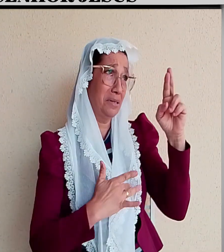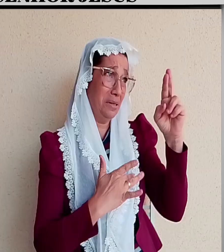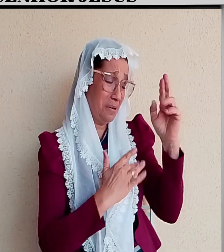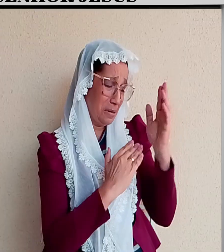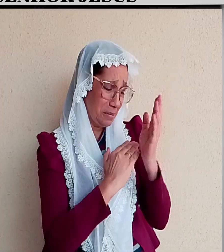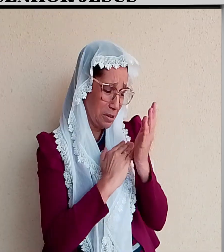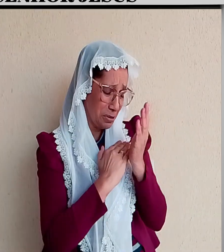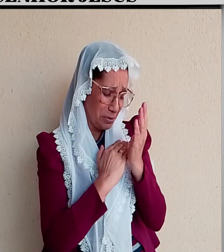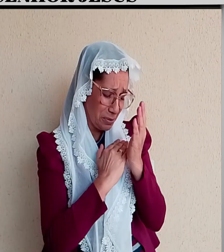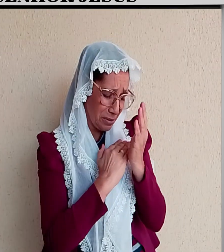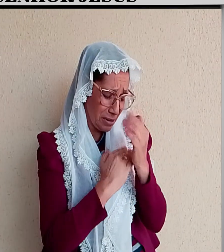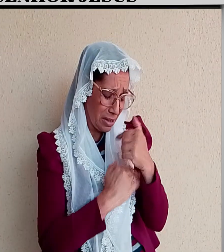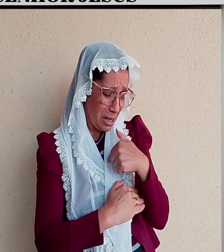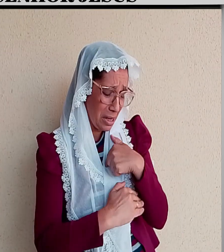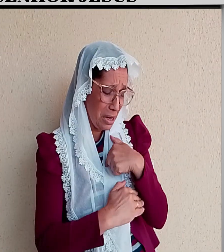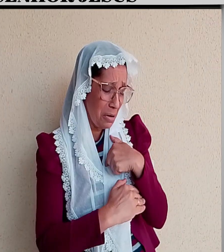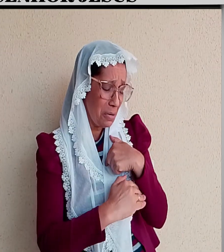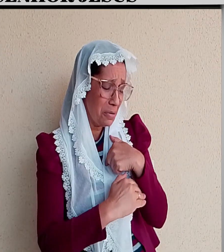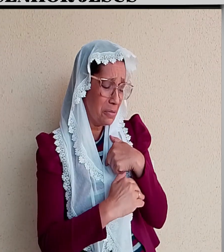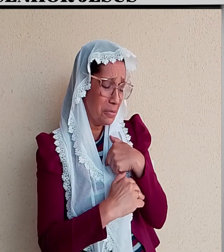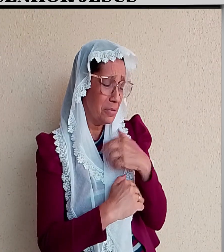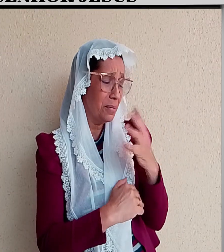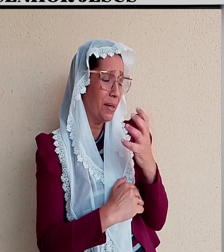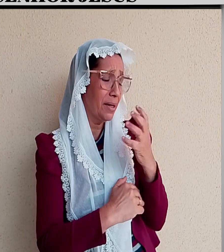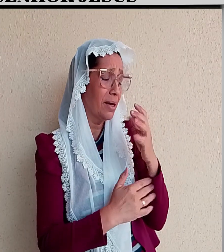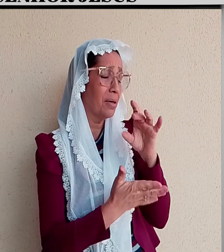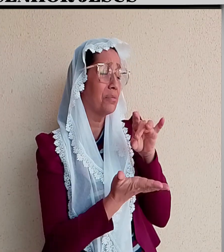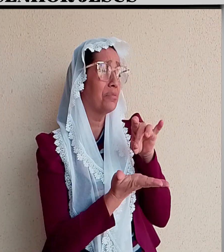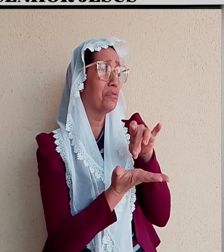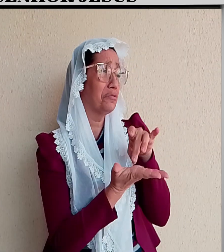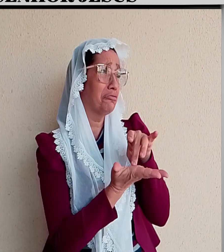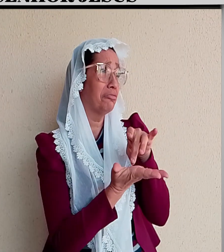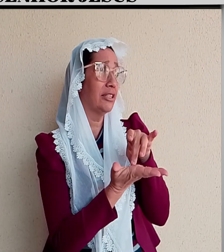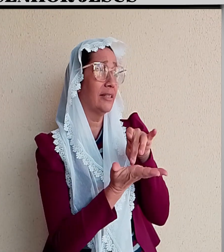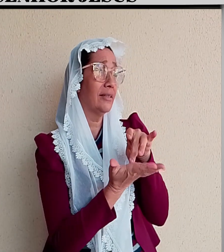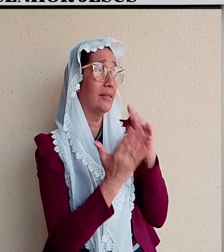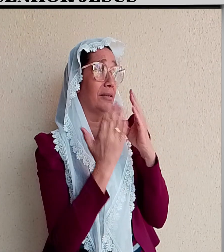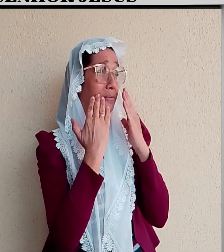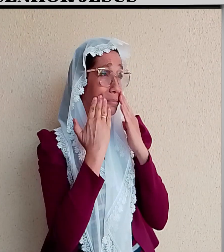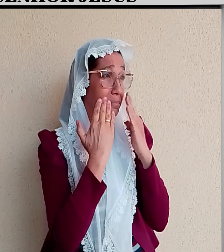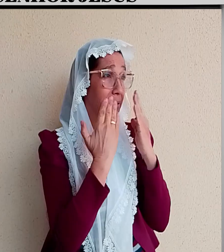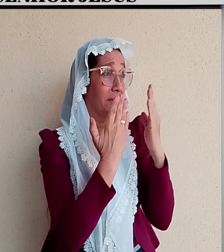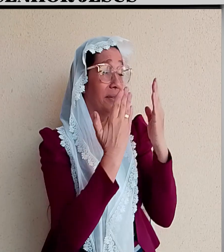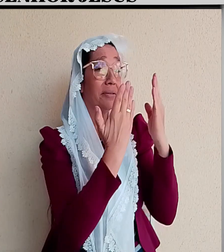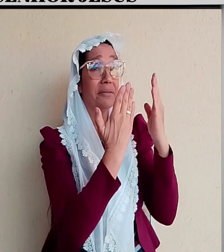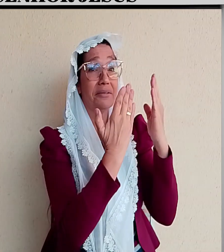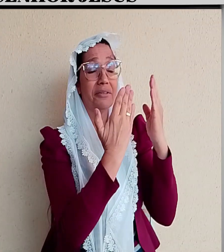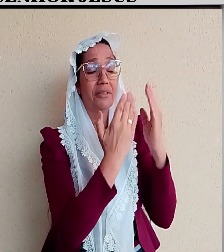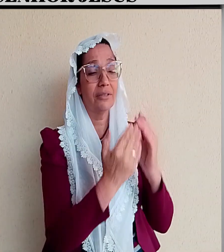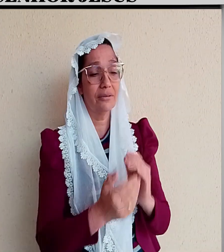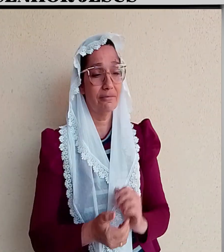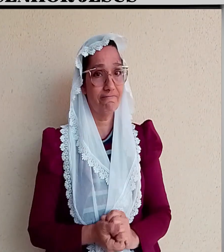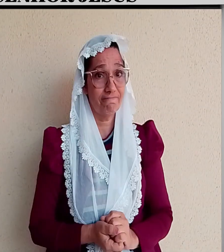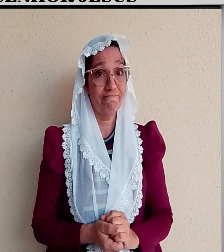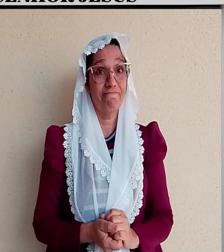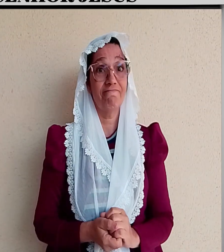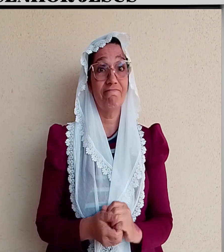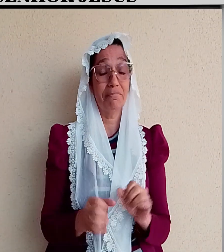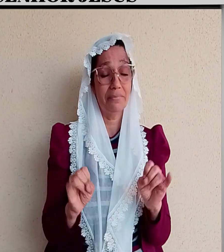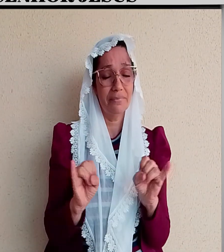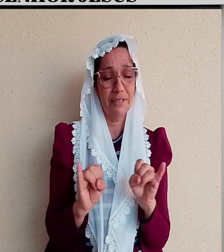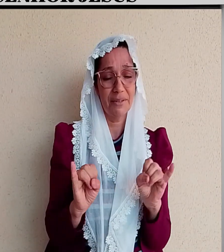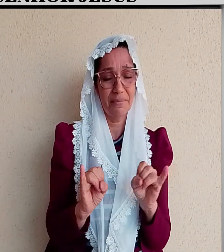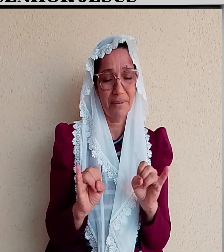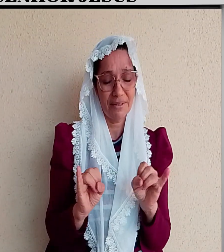Ele já traiu, ele já negou o Senhor para o mundo. Aleluia. Porque nós seremos entregues, e o Senhor